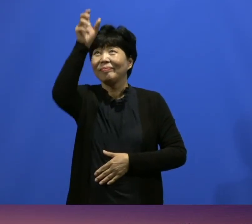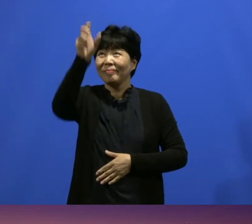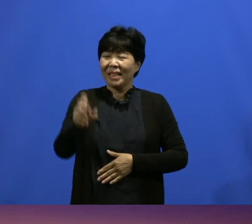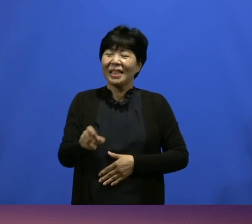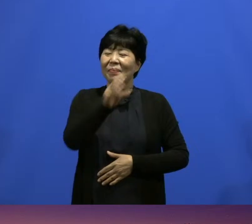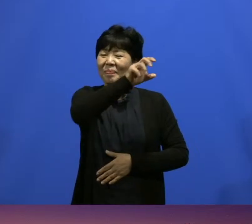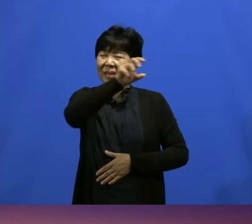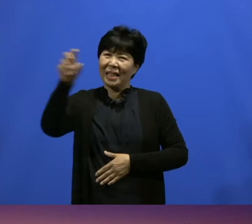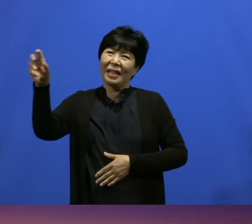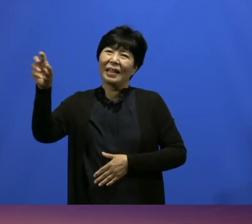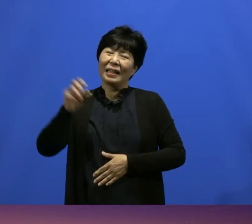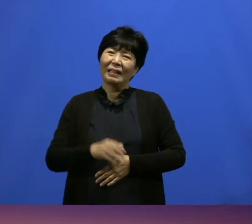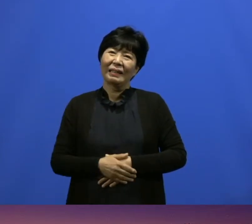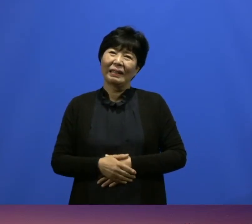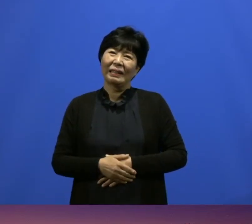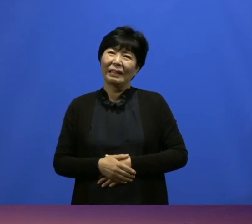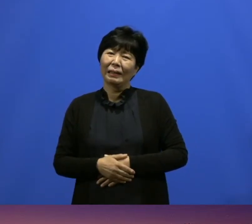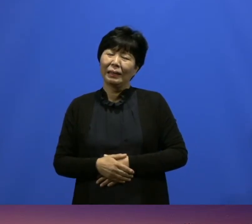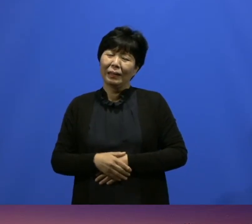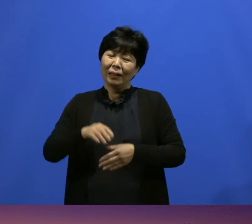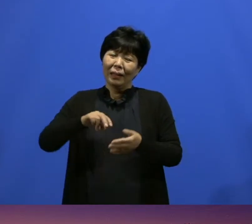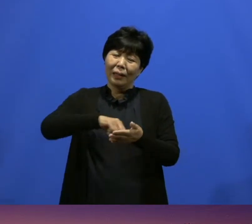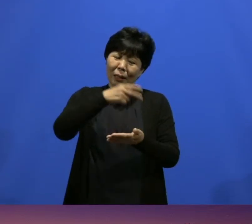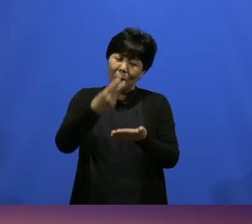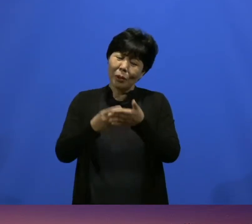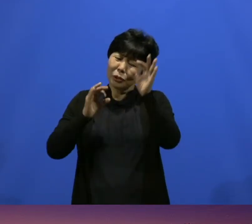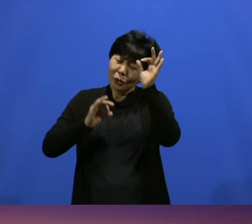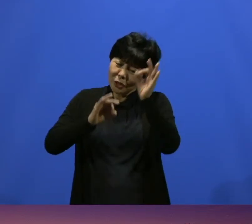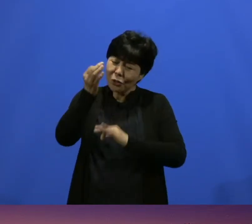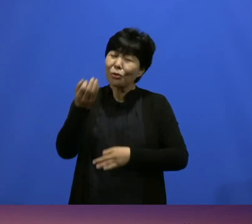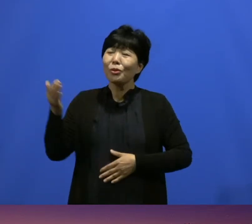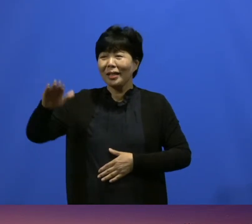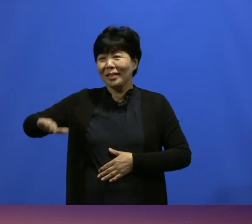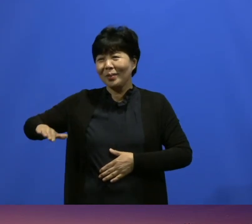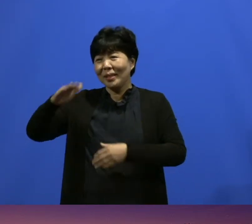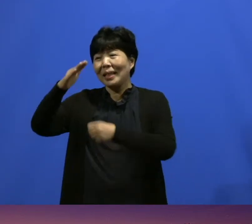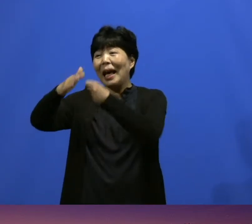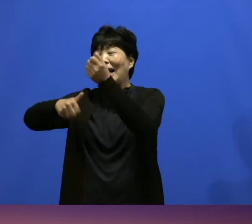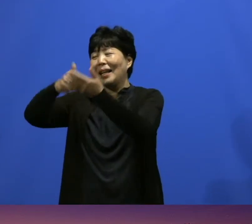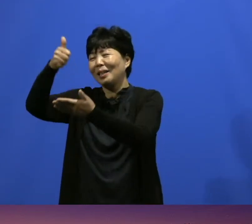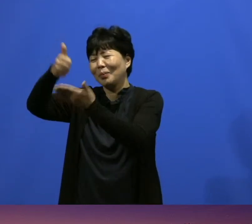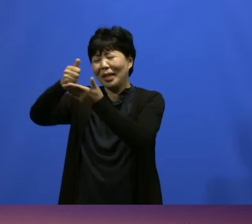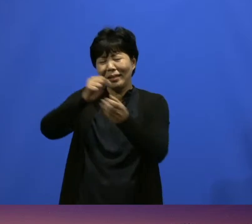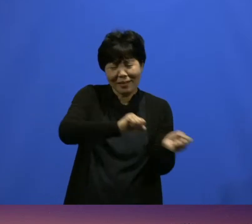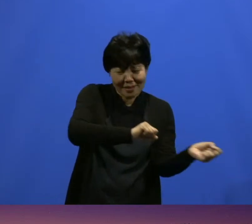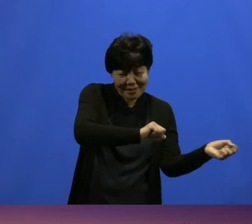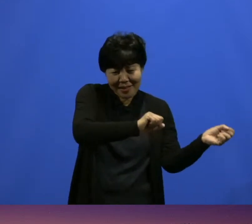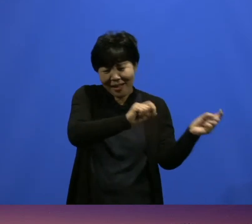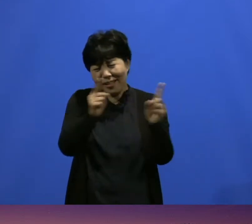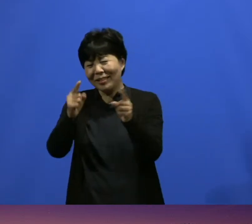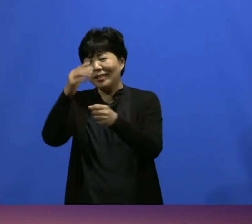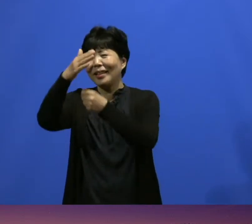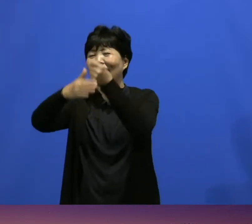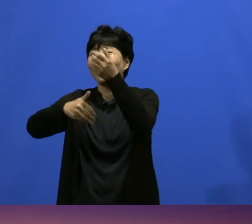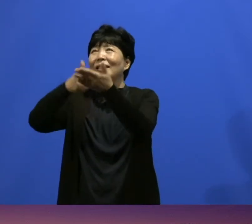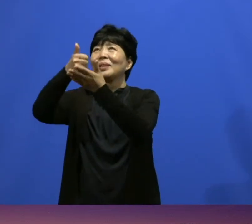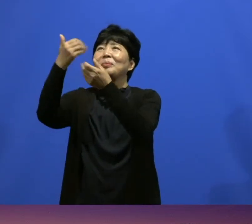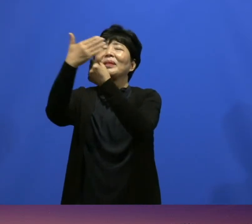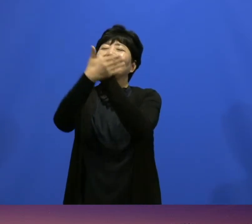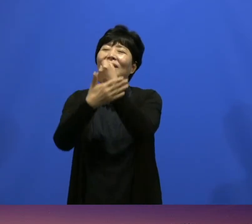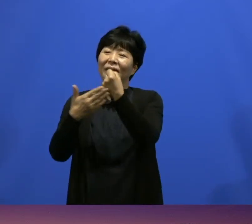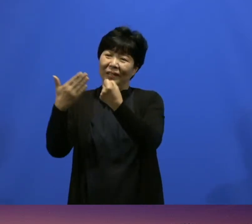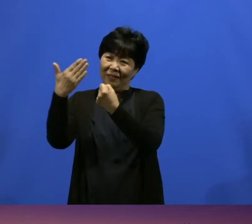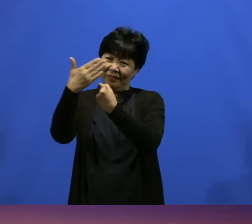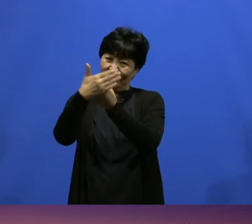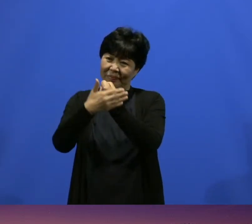아무리 망가져도 나는 너를 다시 살린다. 이게 십자가예요. 이게 복음이라고요. 이게 은혜예요.